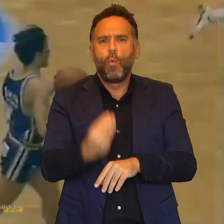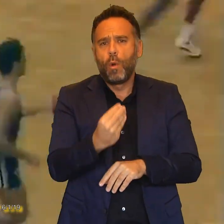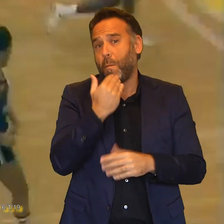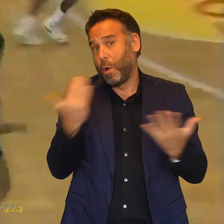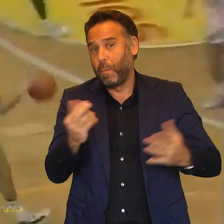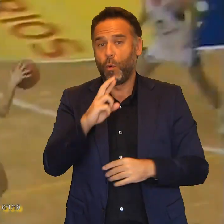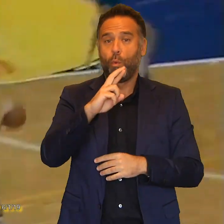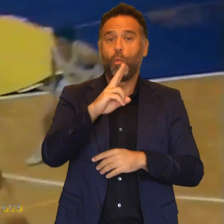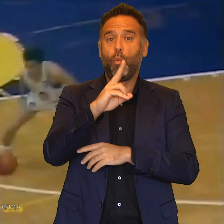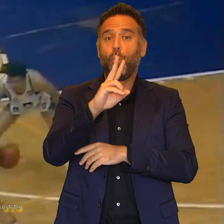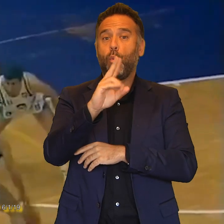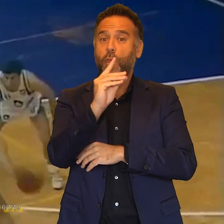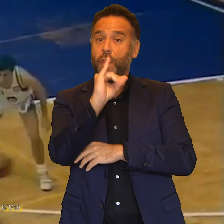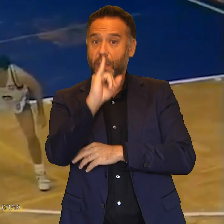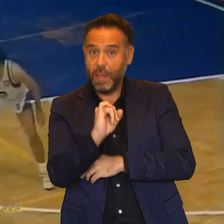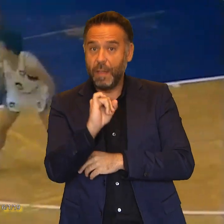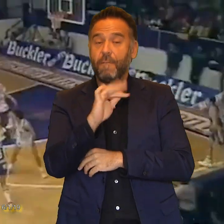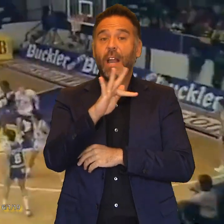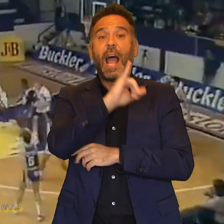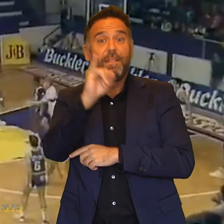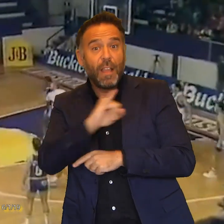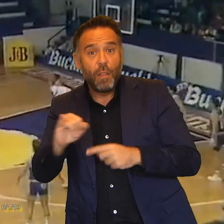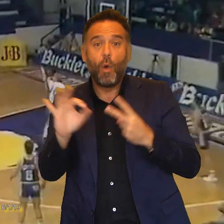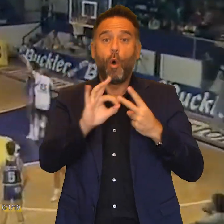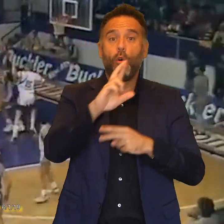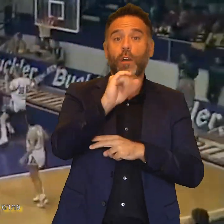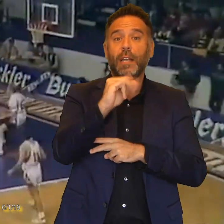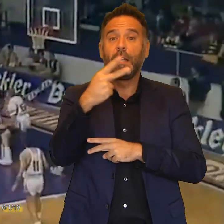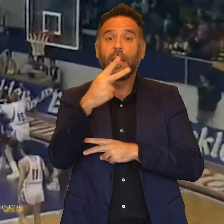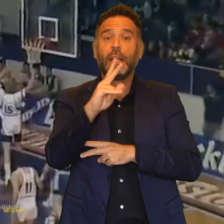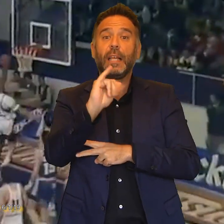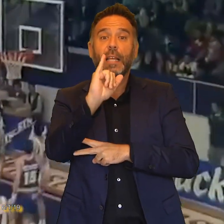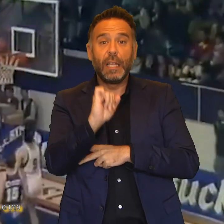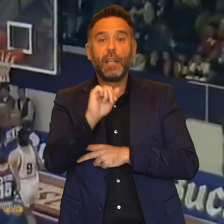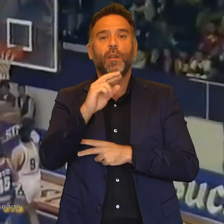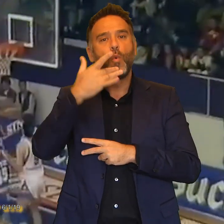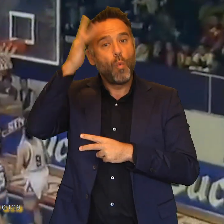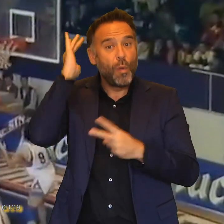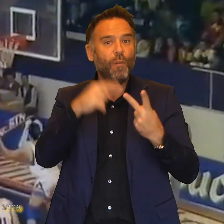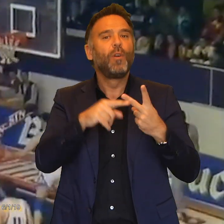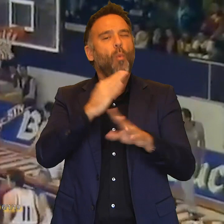muchos de ellos, entre ellos los primeros años de Rudy Fernández o Ricky Rubio.